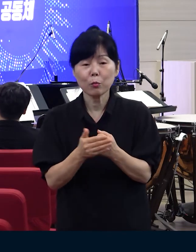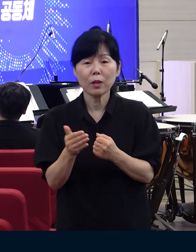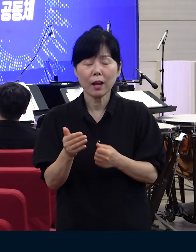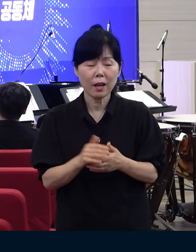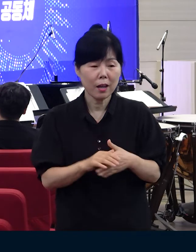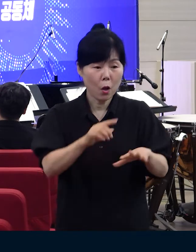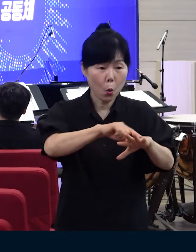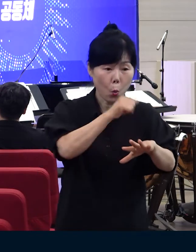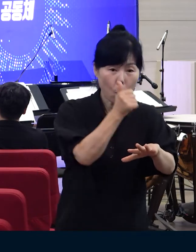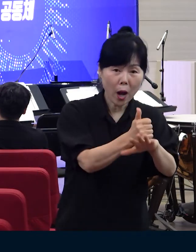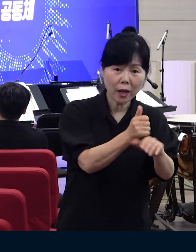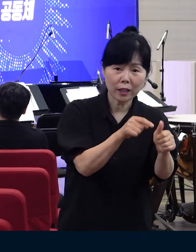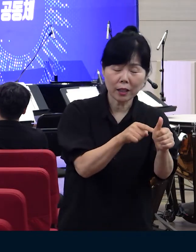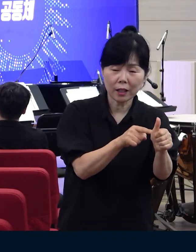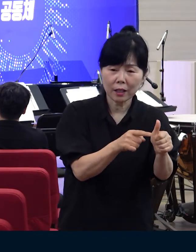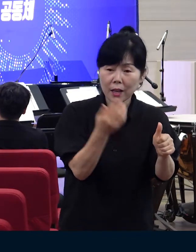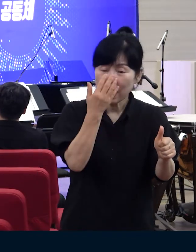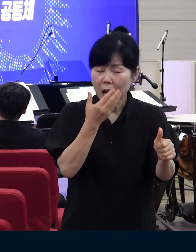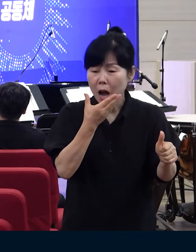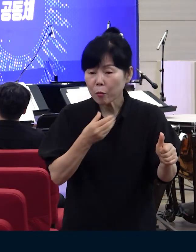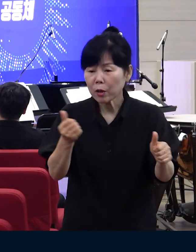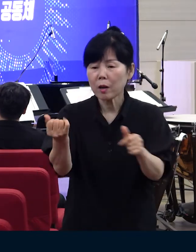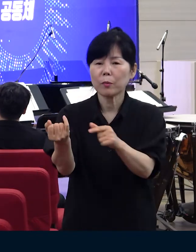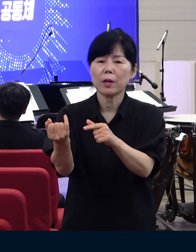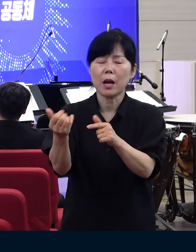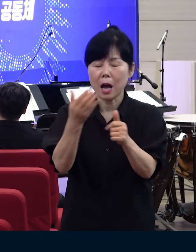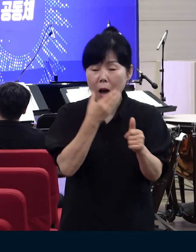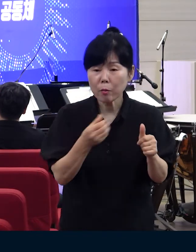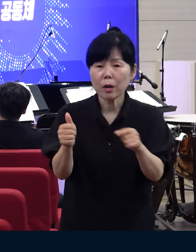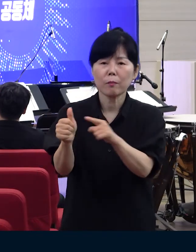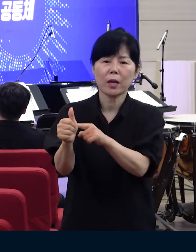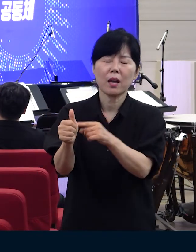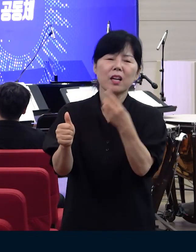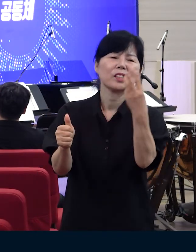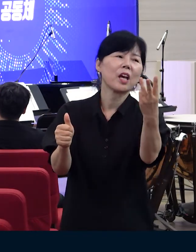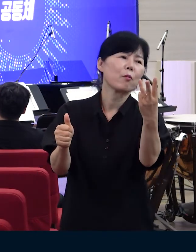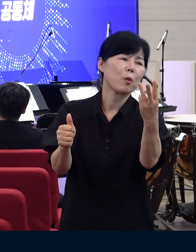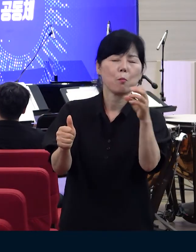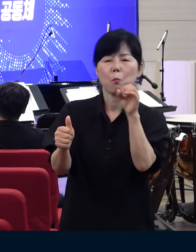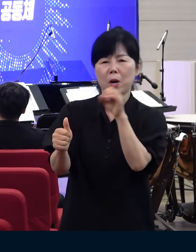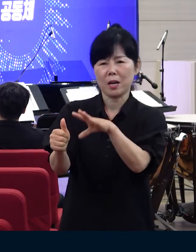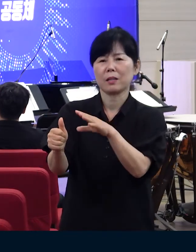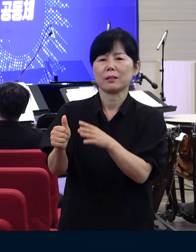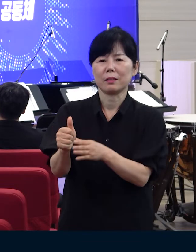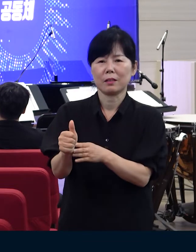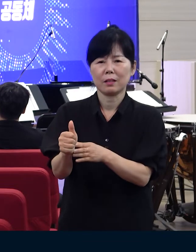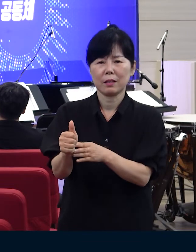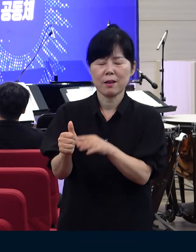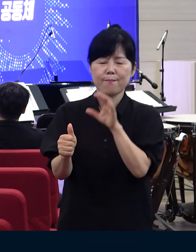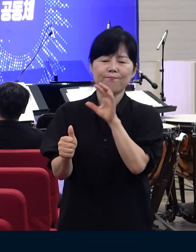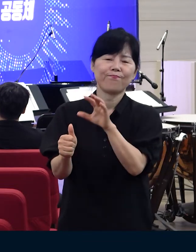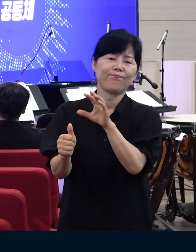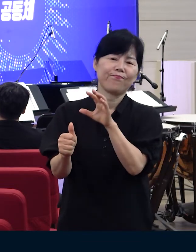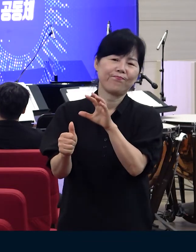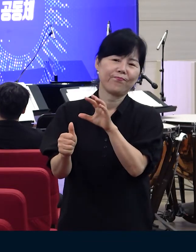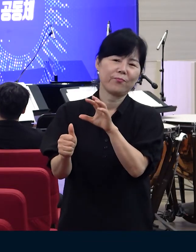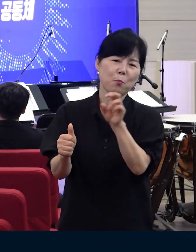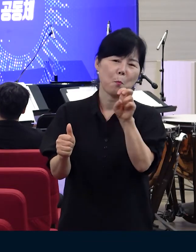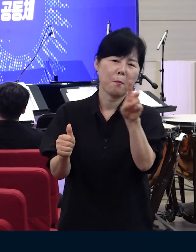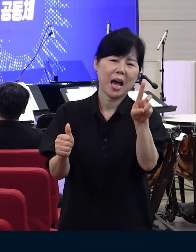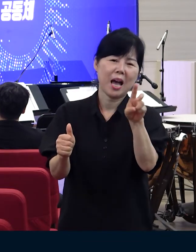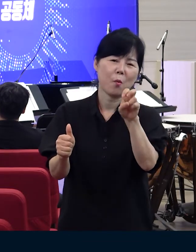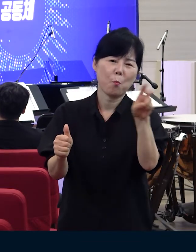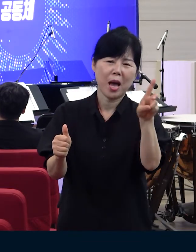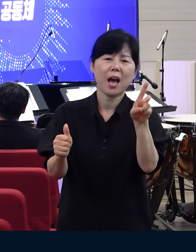바로가 아브라함에게 3번이나 사용한 거예요. 그의 어리석음과 그의 죄악을 책망하기 위해서. 결국 이걸 통해서 성경은